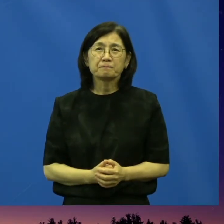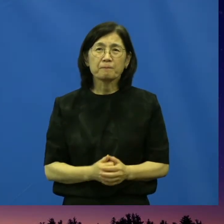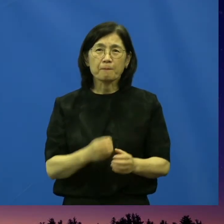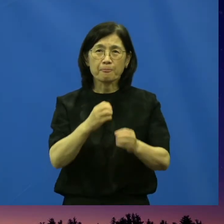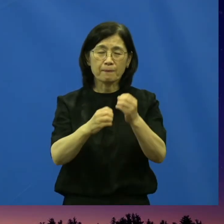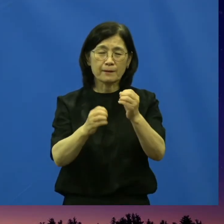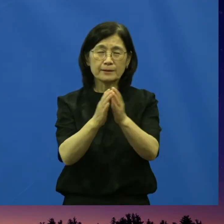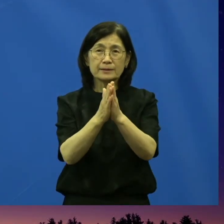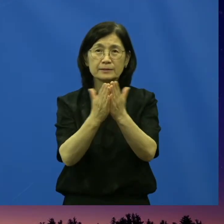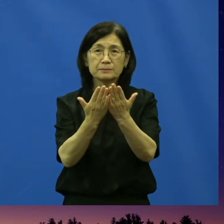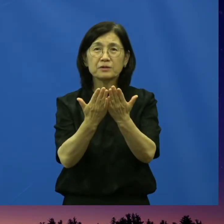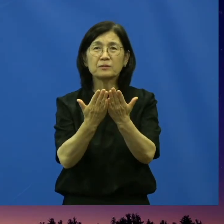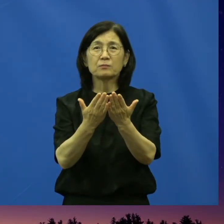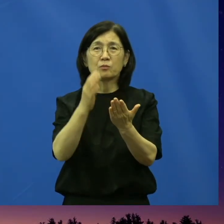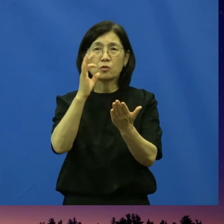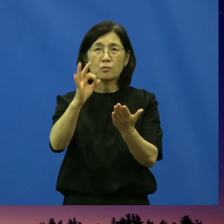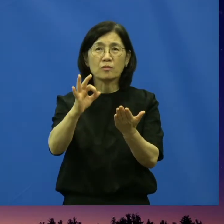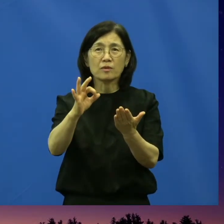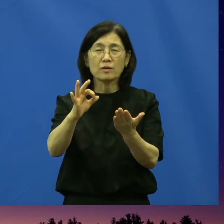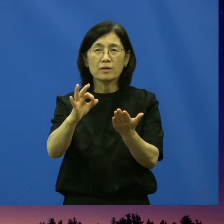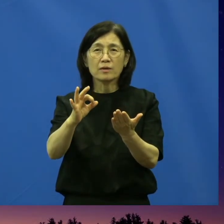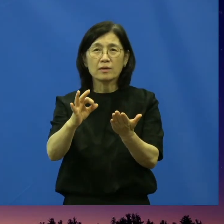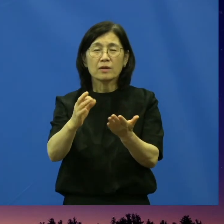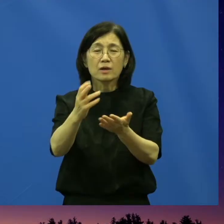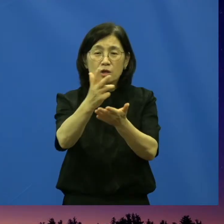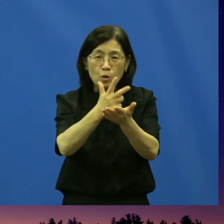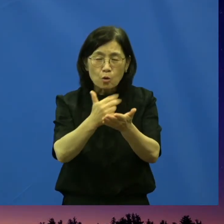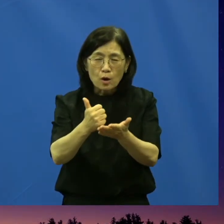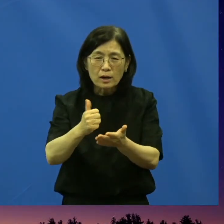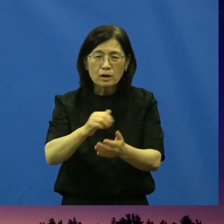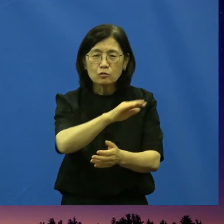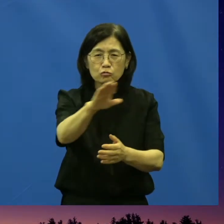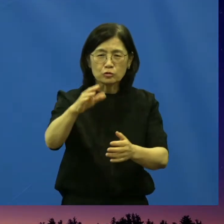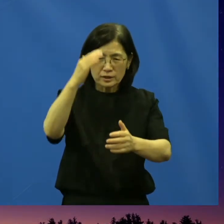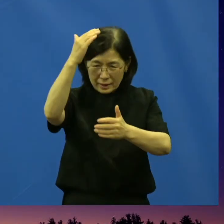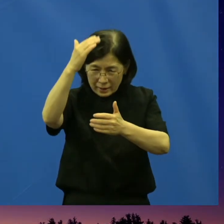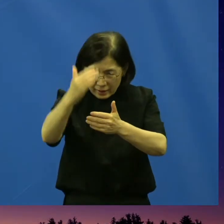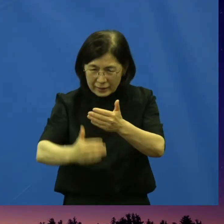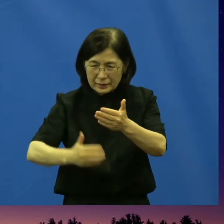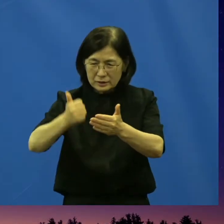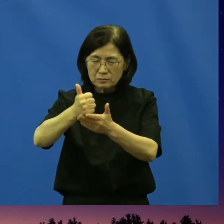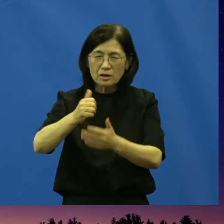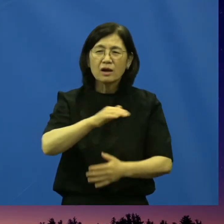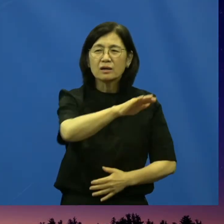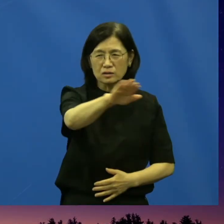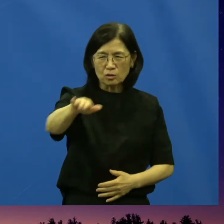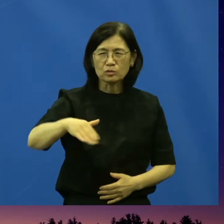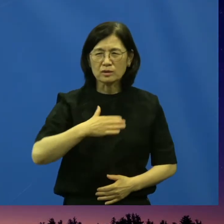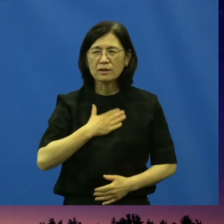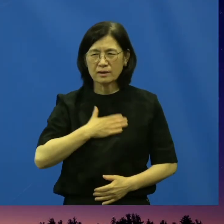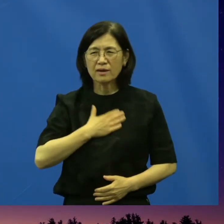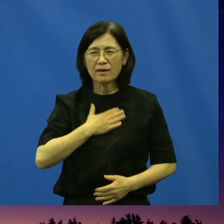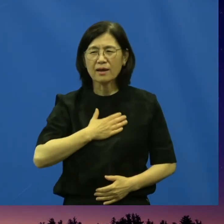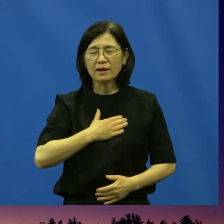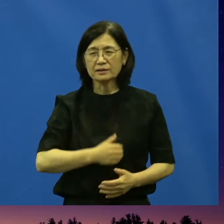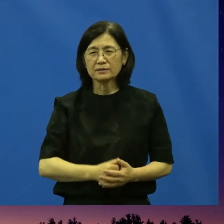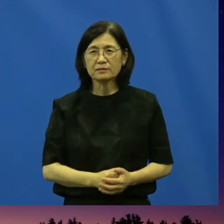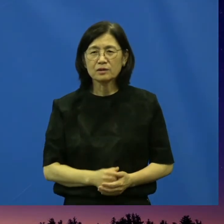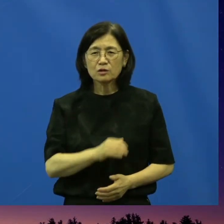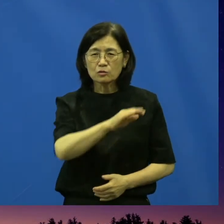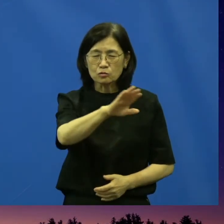100편 3절에 보니까 우리가 여호와가 우리 하나님이신 줄 너희는 알지어다. 이 말은 우리가 기댈 분은 한 분밖에 없다는